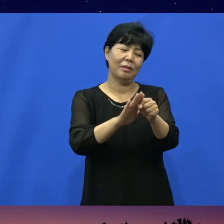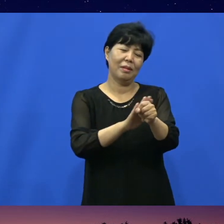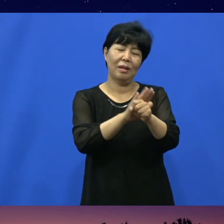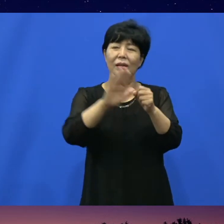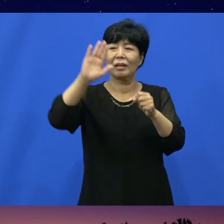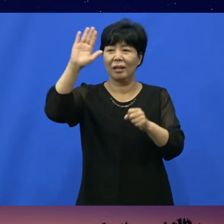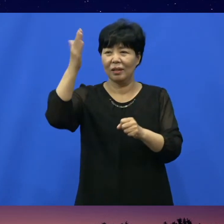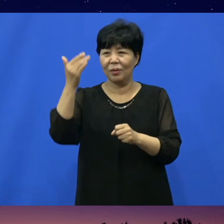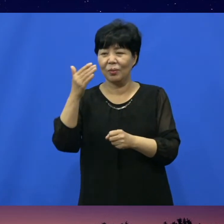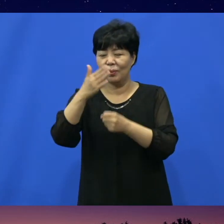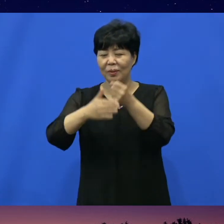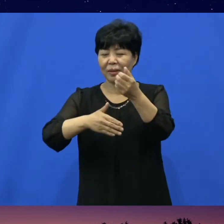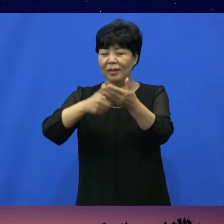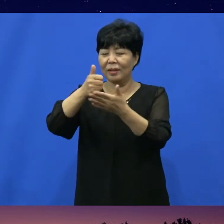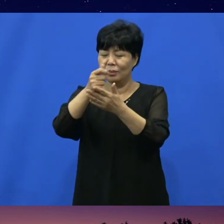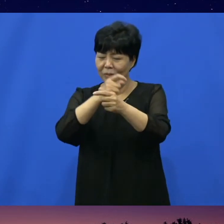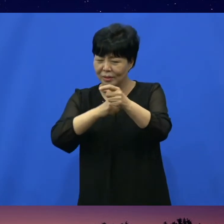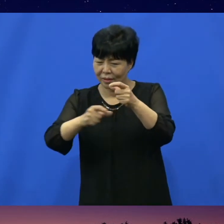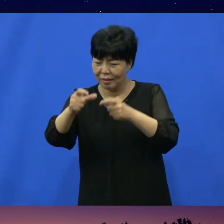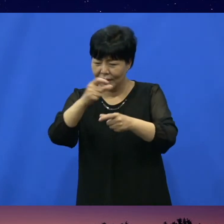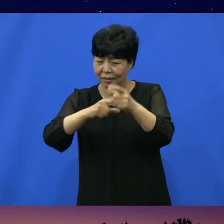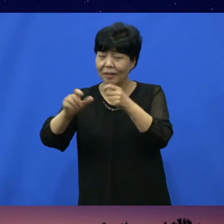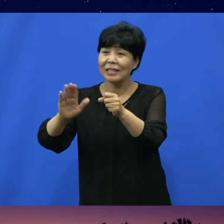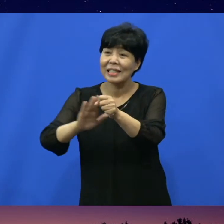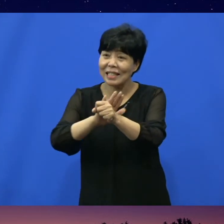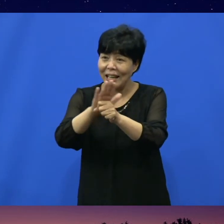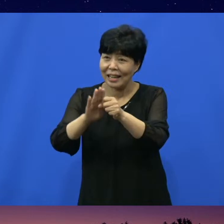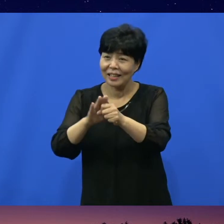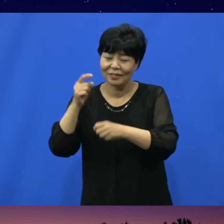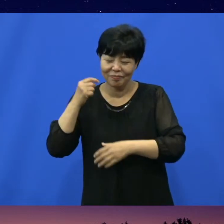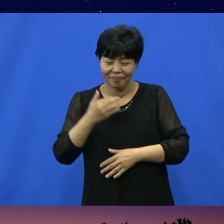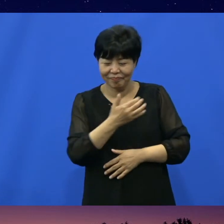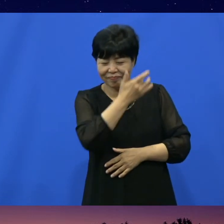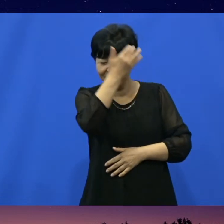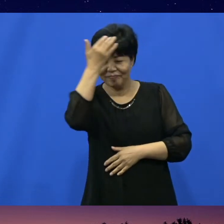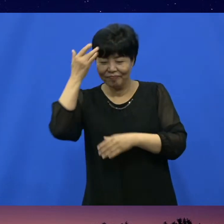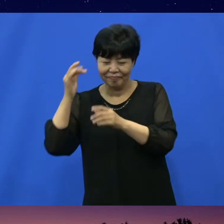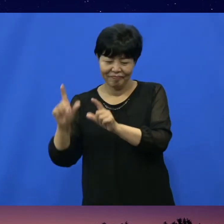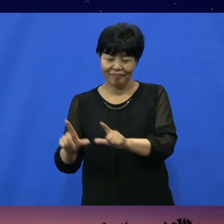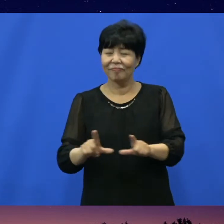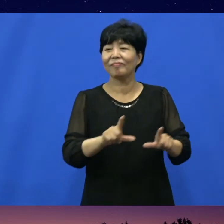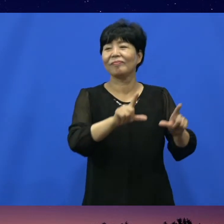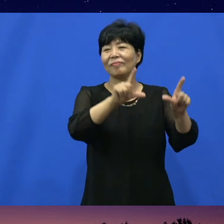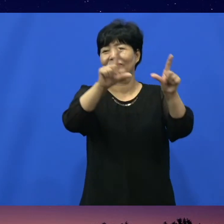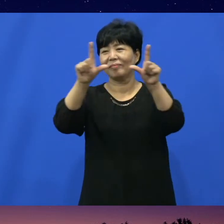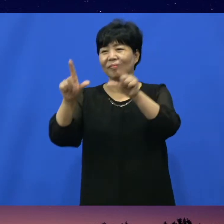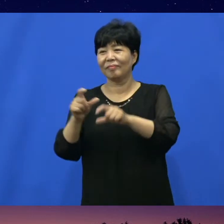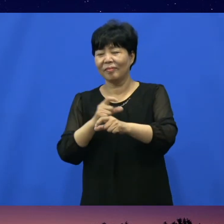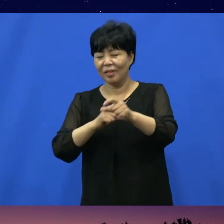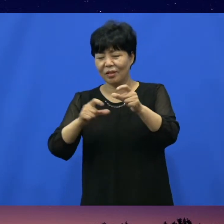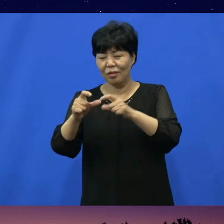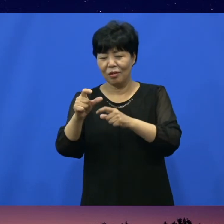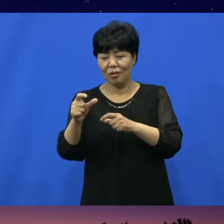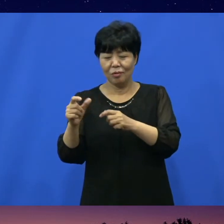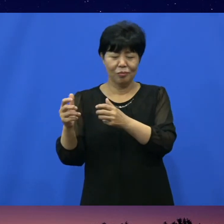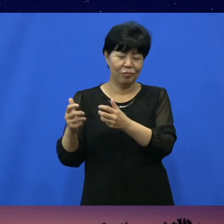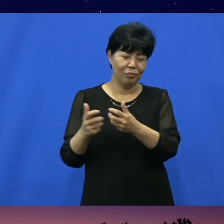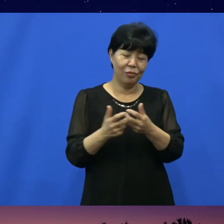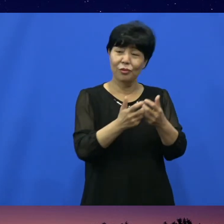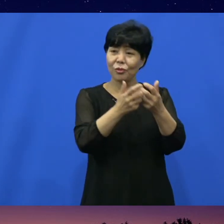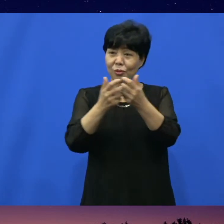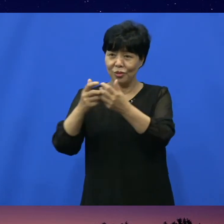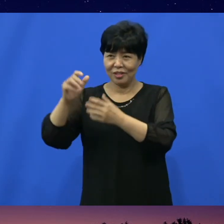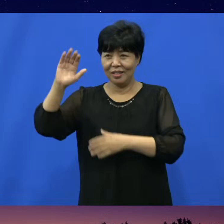하나님을 아름답게 사랑하는 이 완성된 삶을 통하여 갈수록 더 부욕해 되는 놀라운 은혜가 있게 될